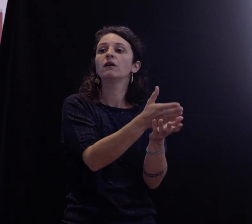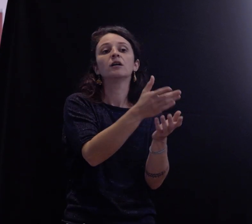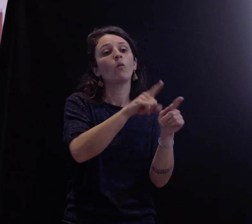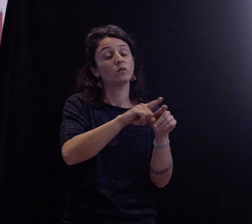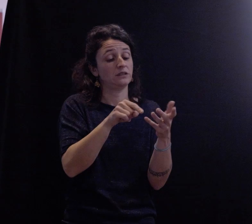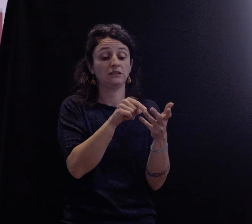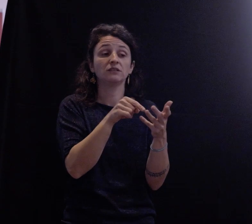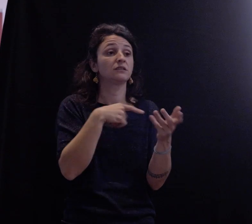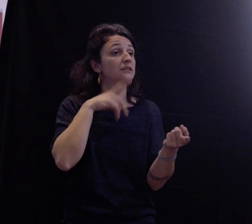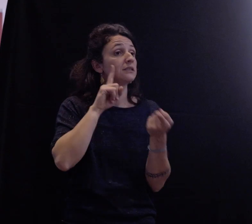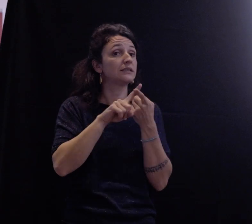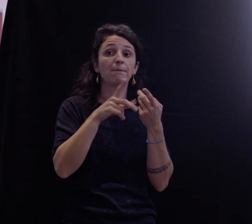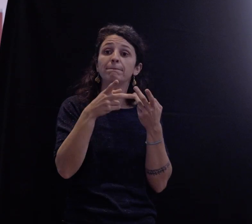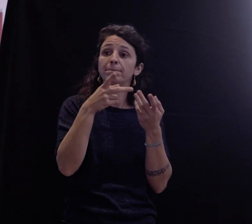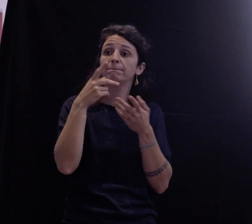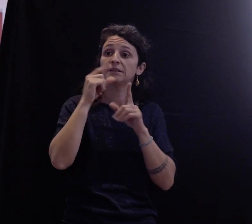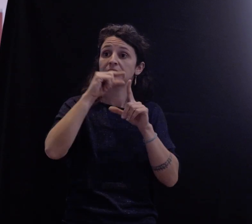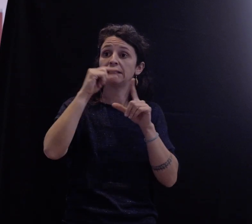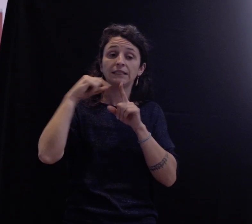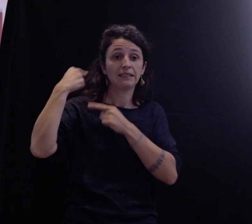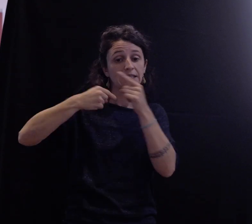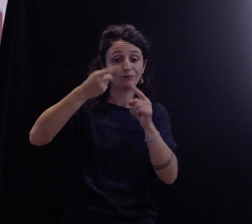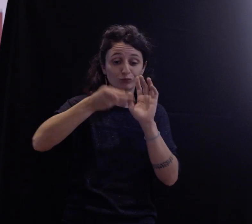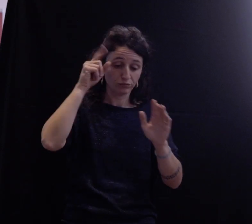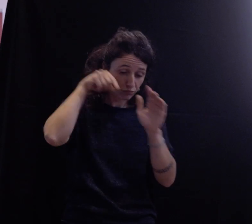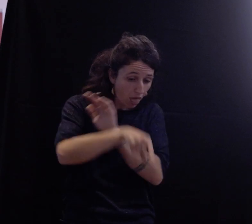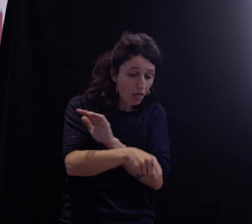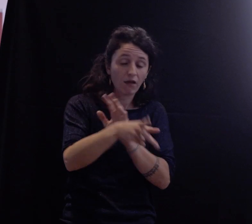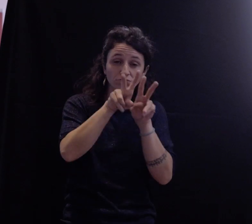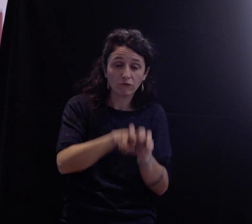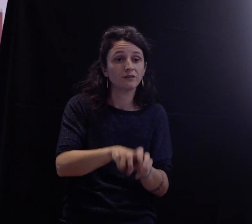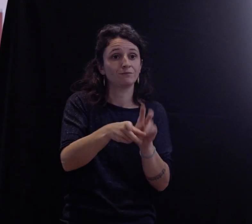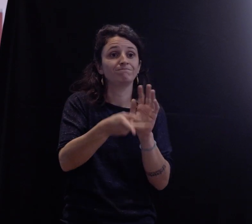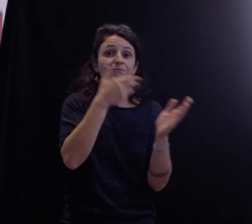génétique et sur comment ça fonctionne, et plus on avancera vers une perspective d'un éventuel traitement.